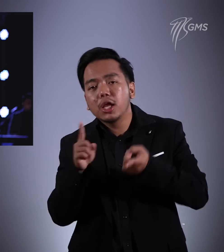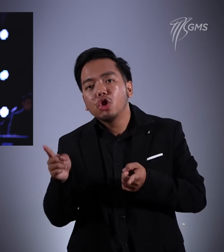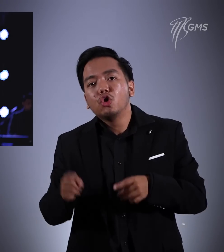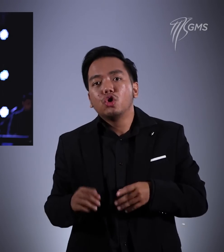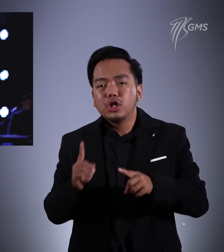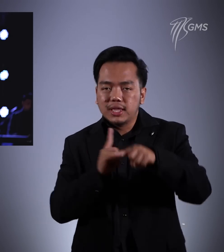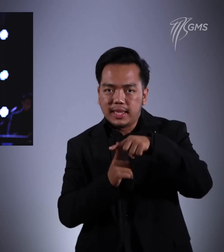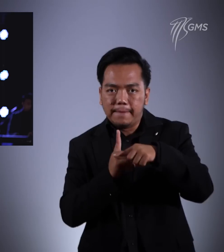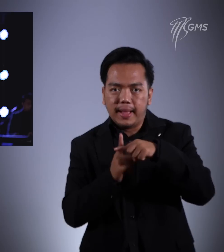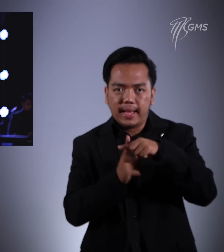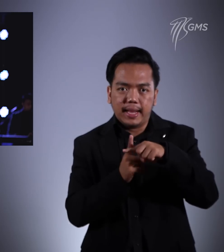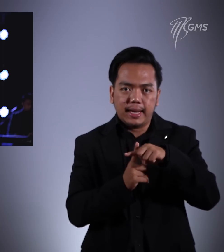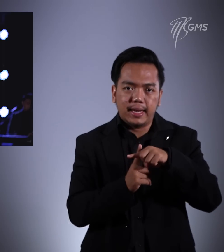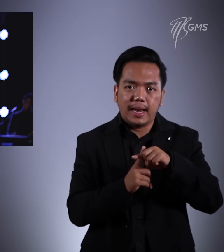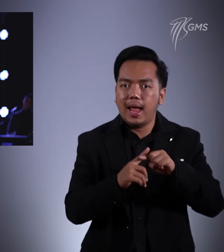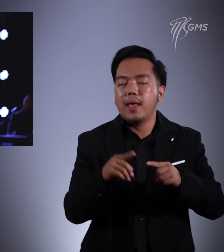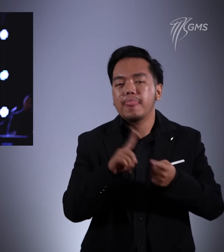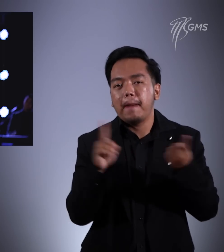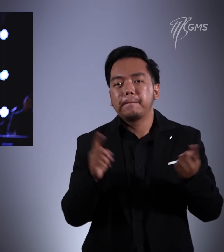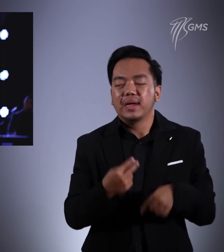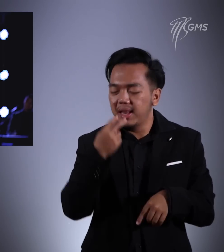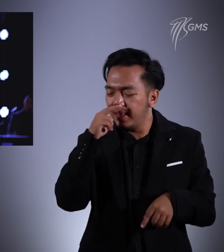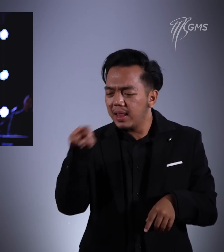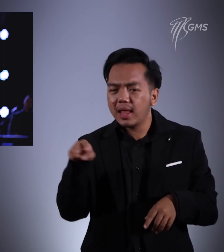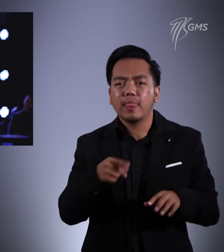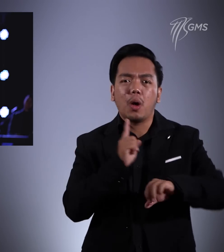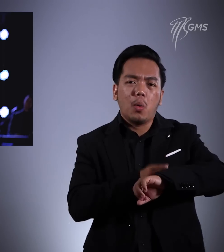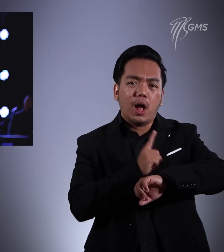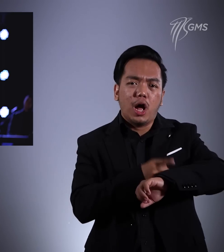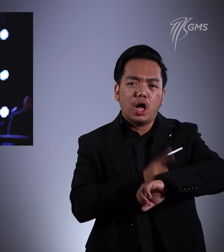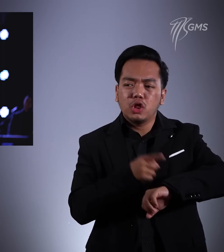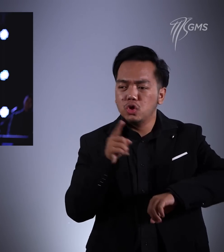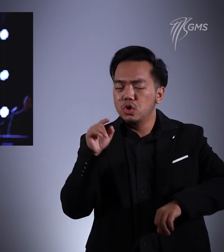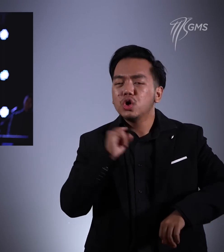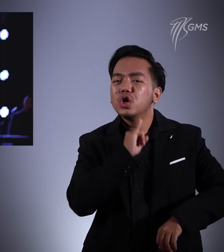coba lihat kondisi keadaan Israel dan Habakuk waktu dia hidup di zaman itu.